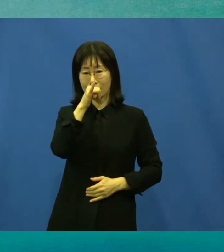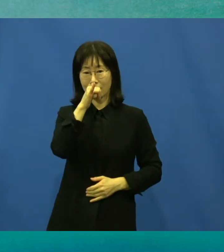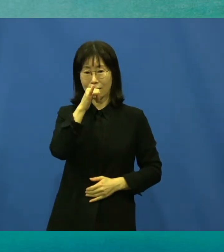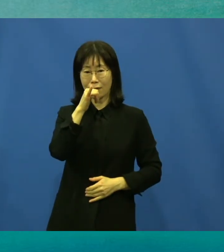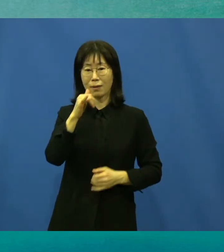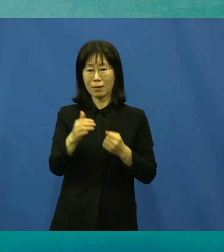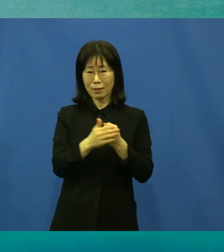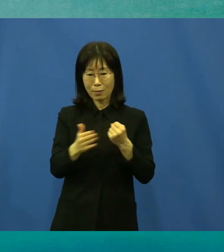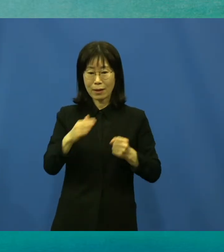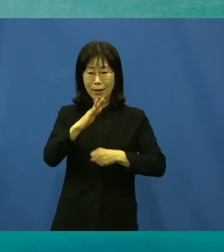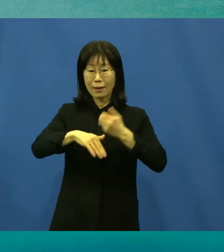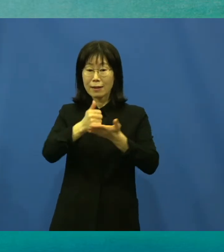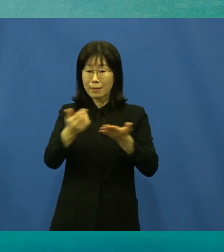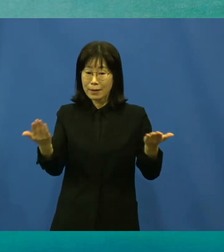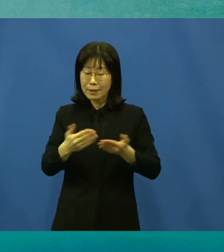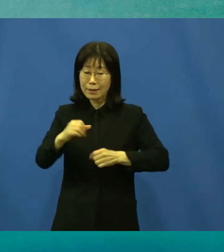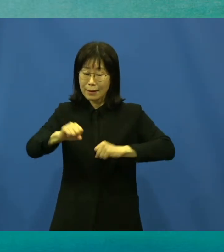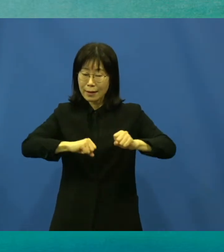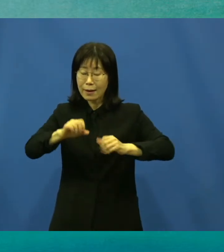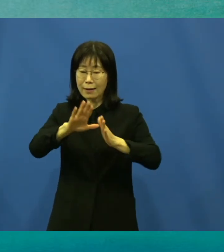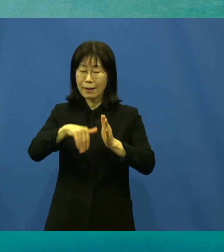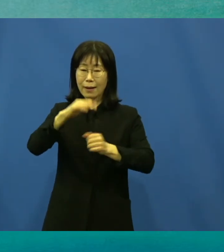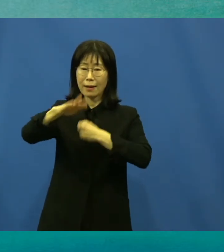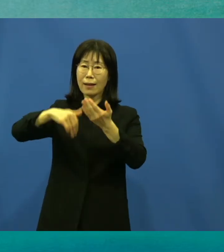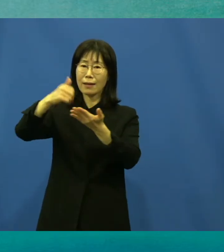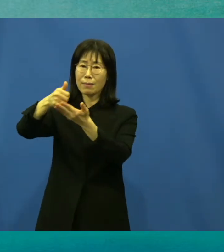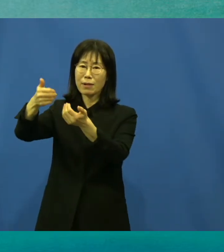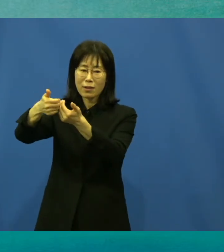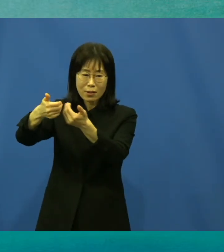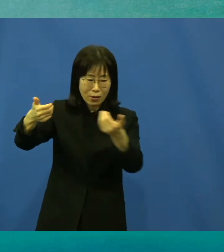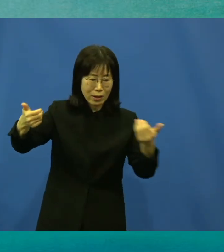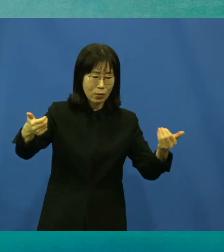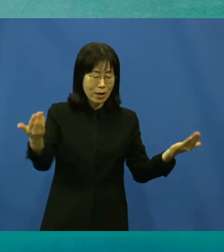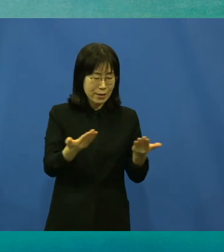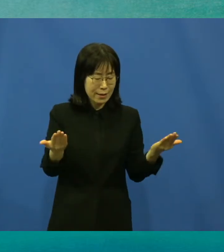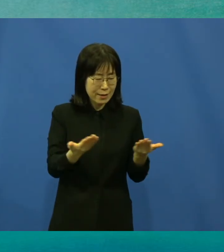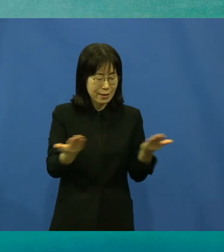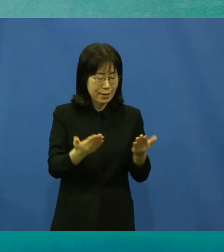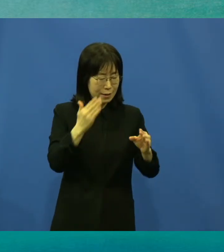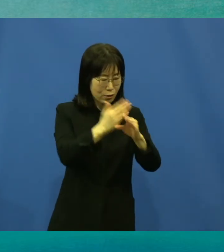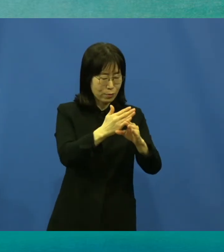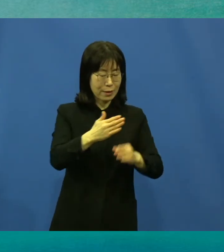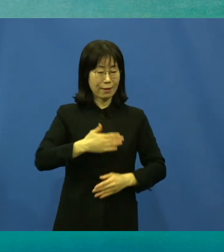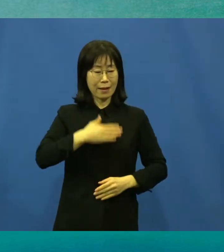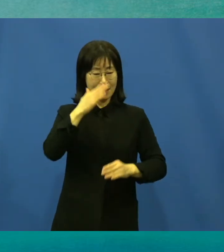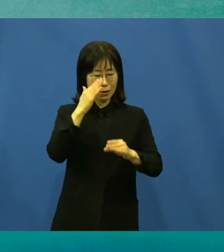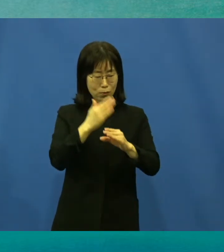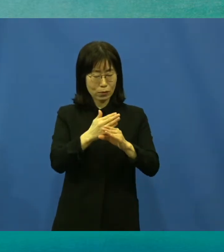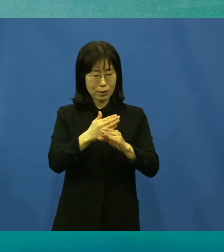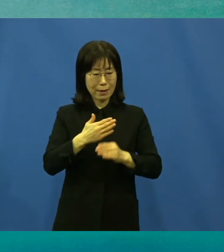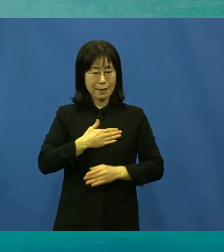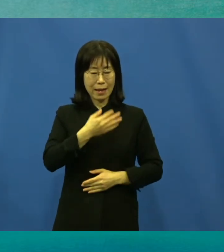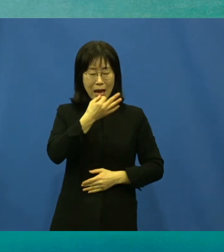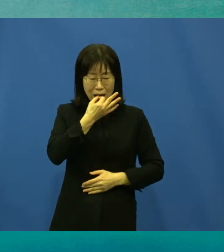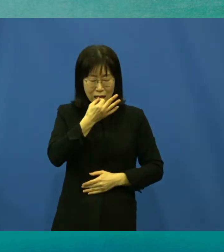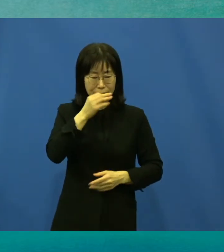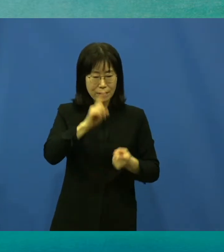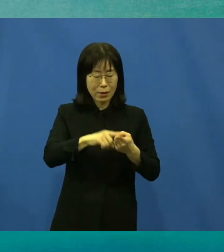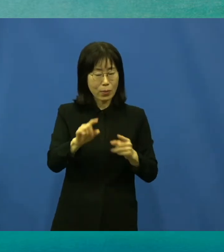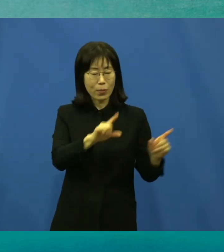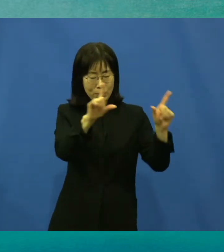하나님의 일을 하면서 하나님으로부터 멀어져 갑니다. 자기 욕망이 부풀어 오를 대로 부풀어 오른